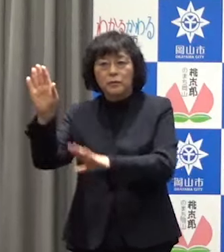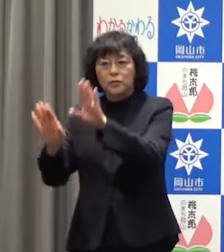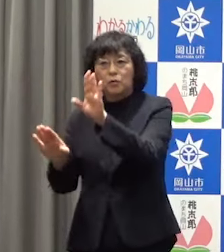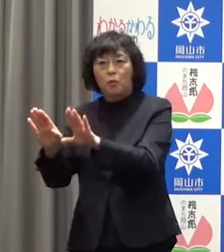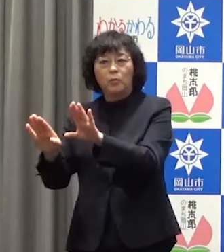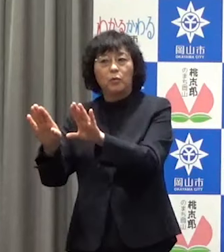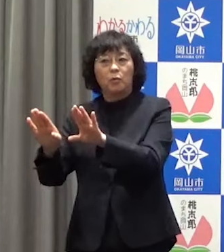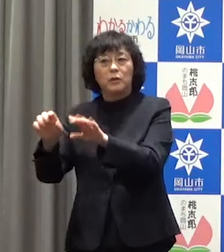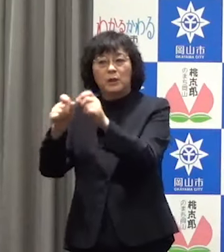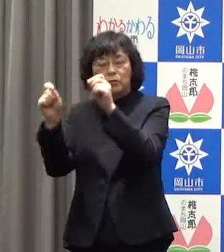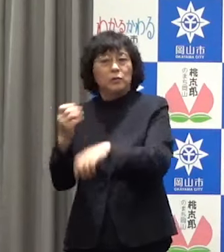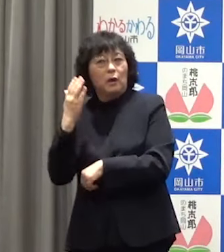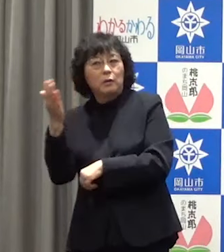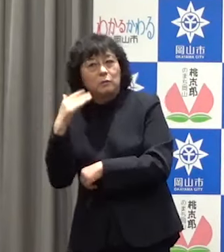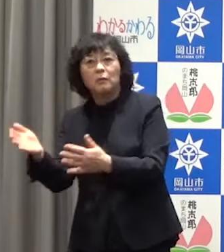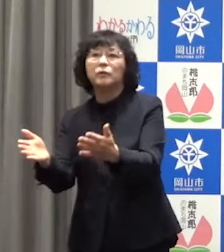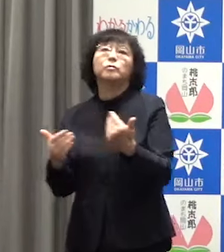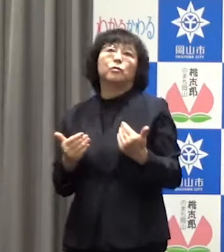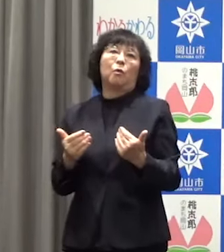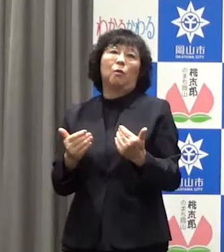が必要となるため